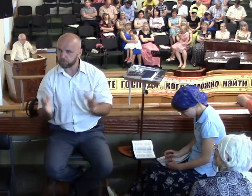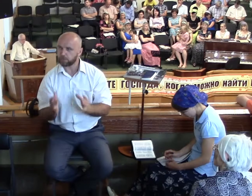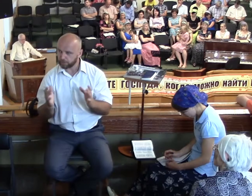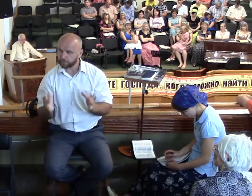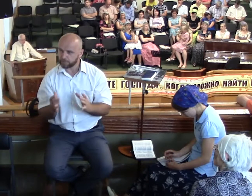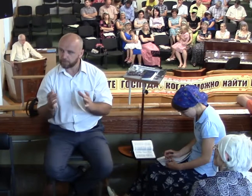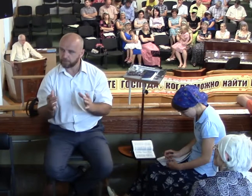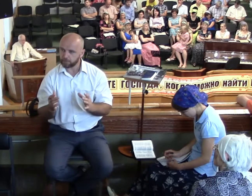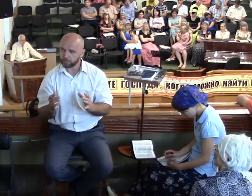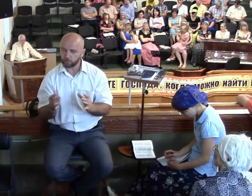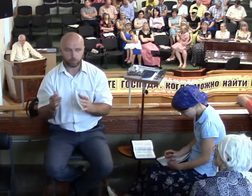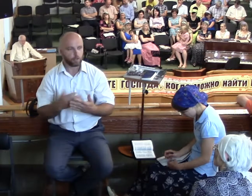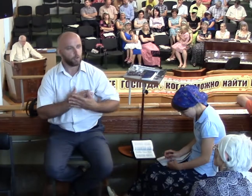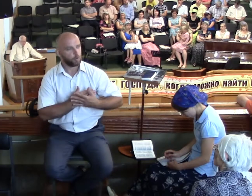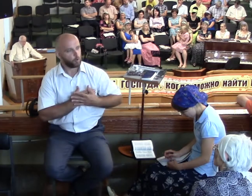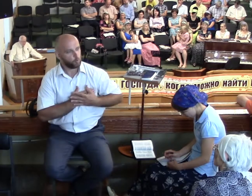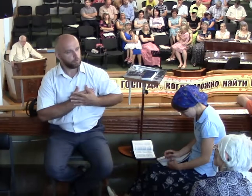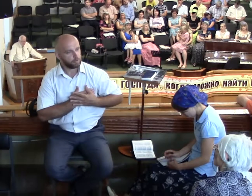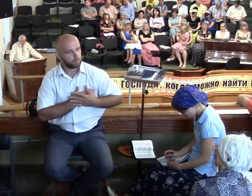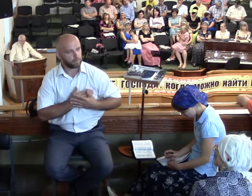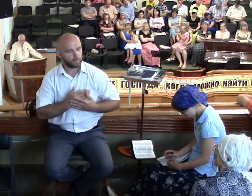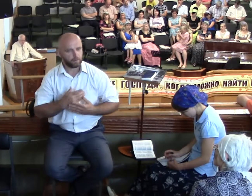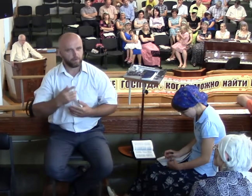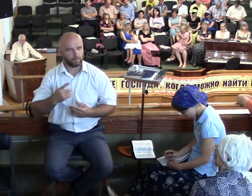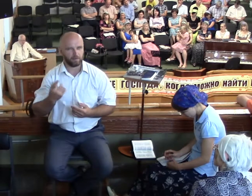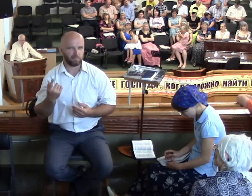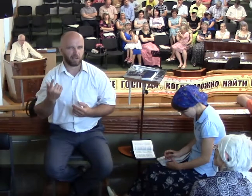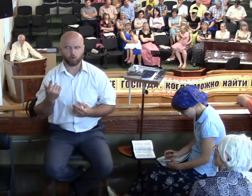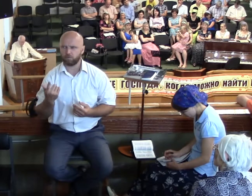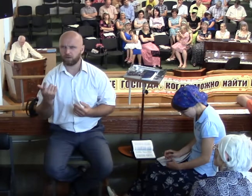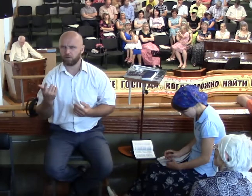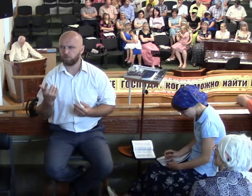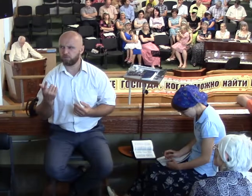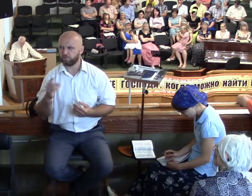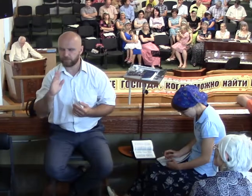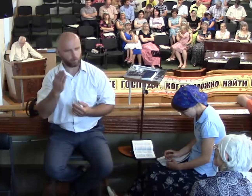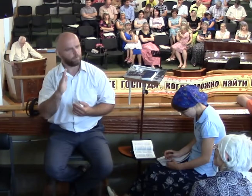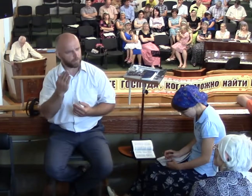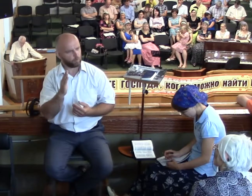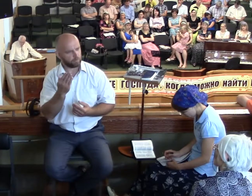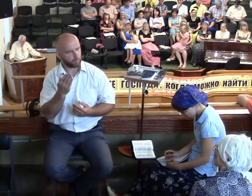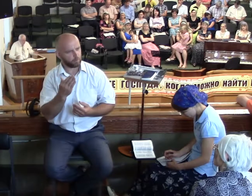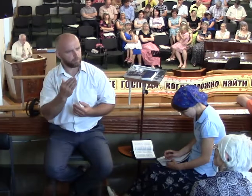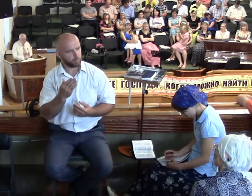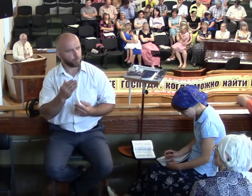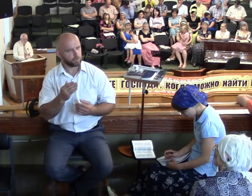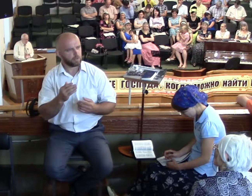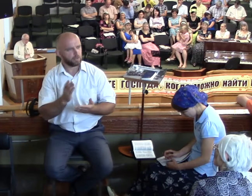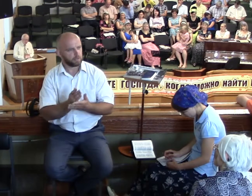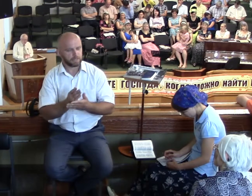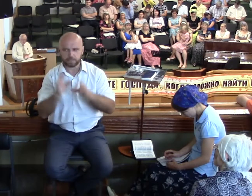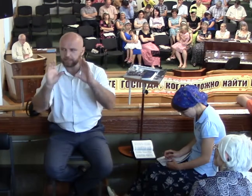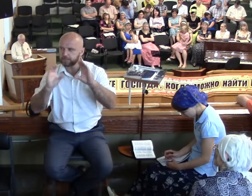им нужно было любить врагов. Это закон Царства Христова. И как трудно им было это делать. Как трудно,